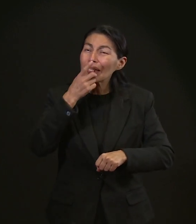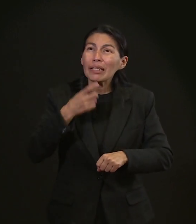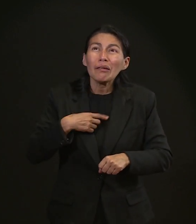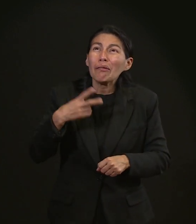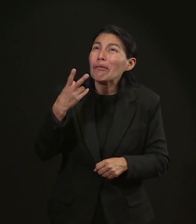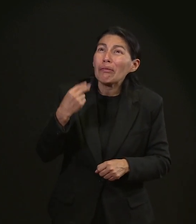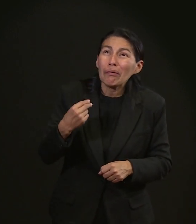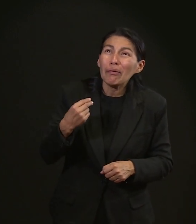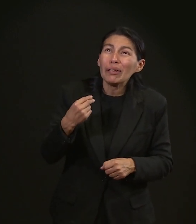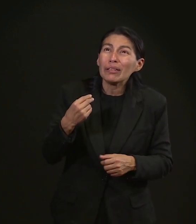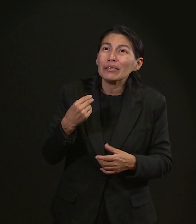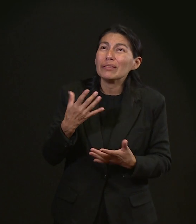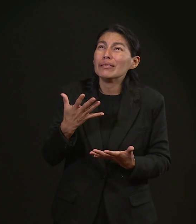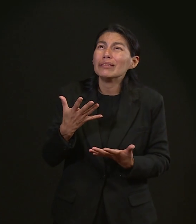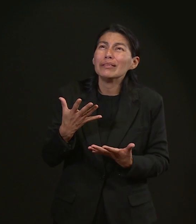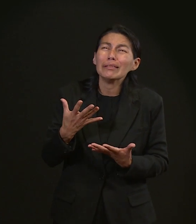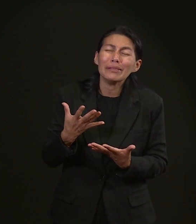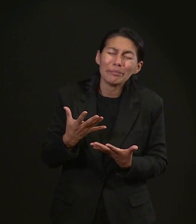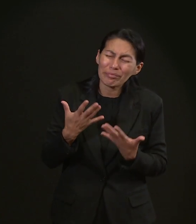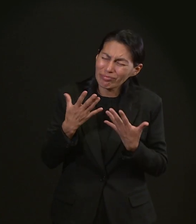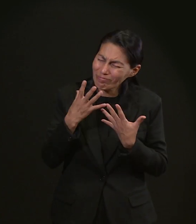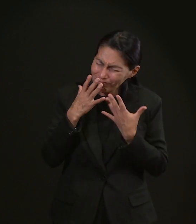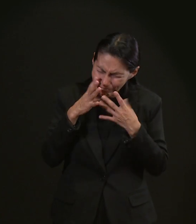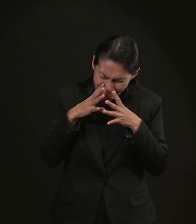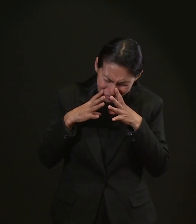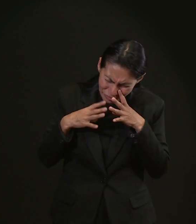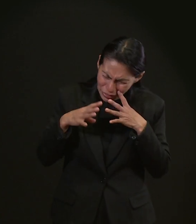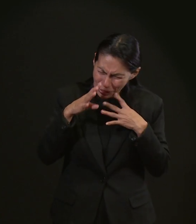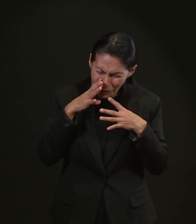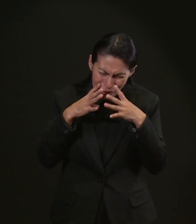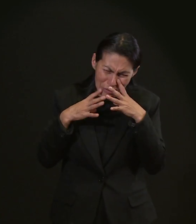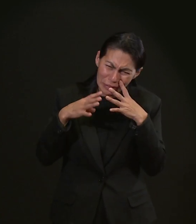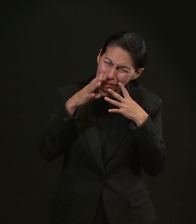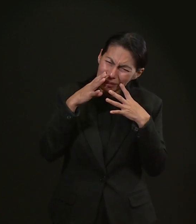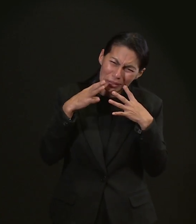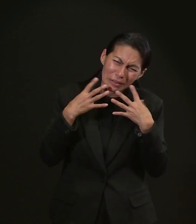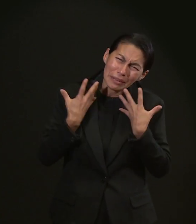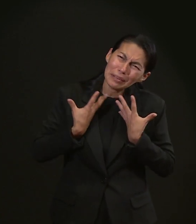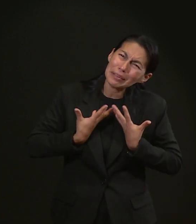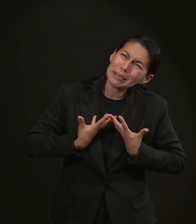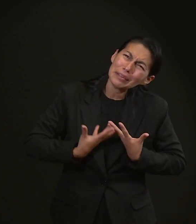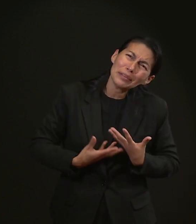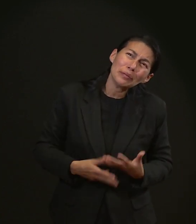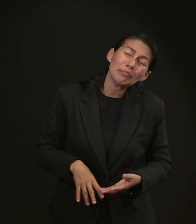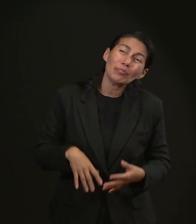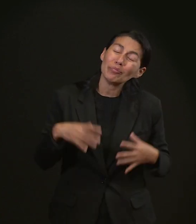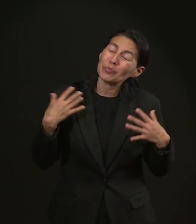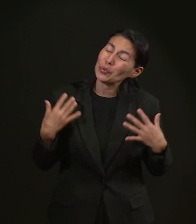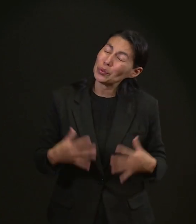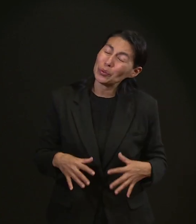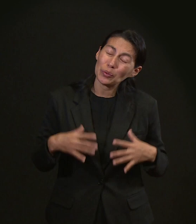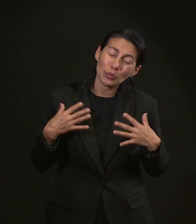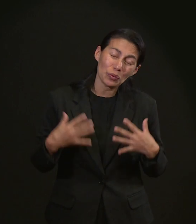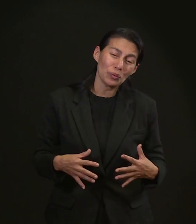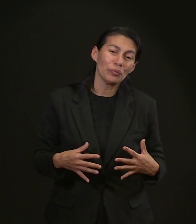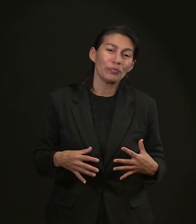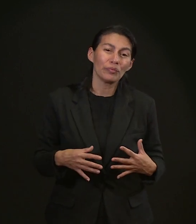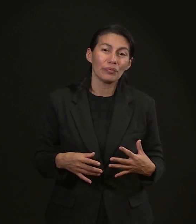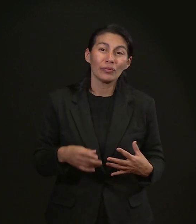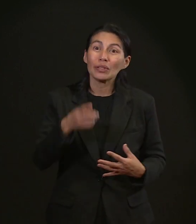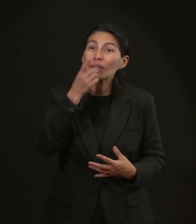clarito y a mí me dolió mucho y desde las pocas veces que yo he llorado así es consolada